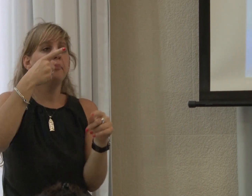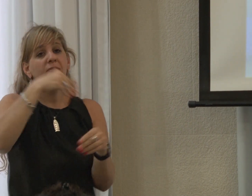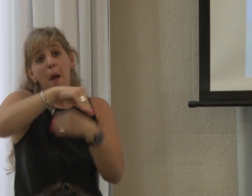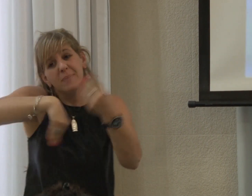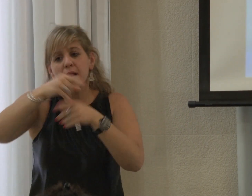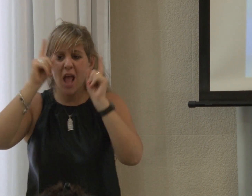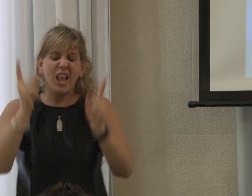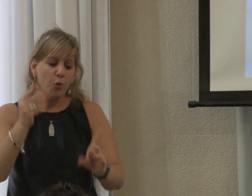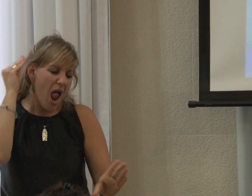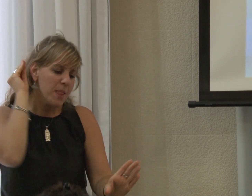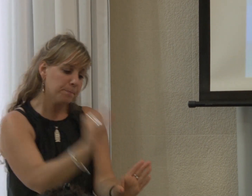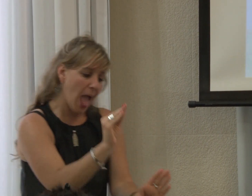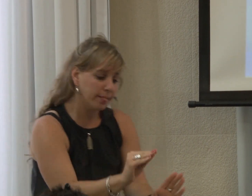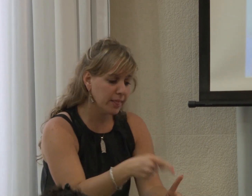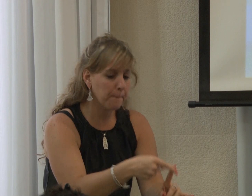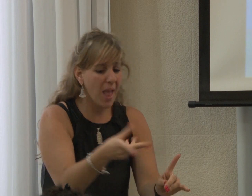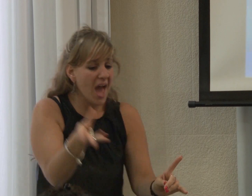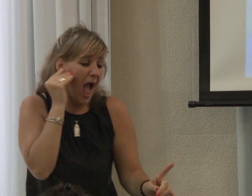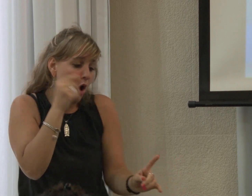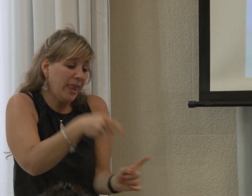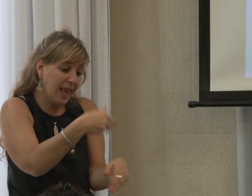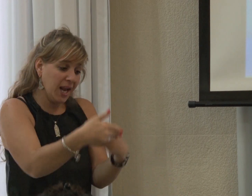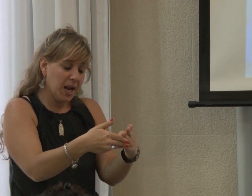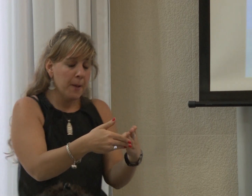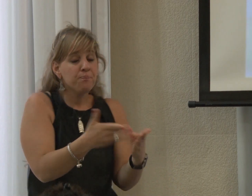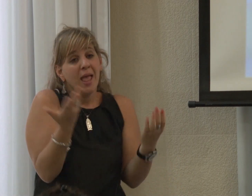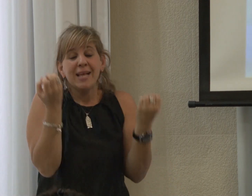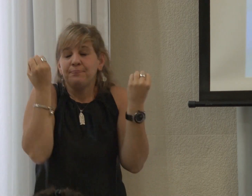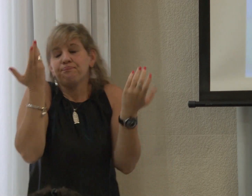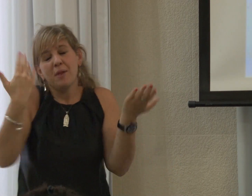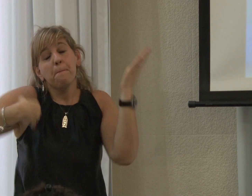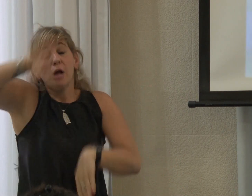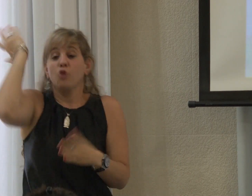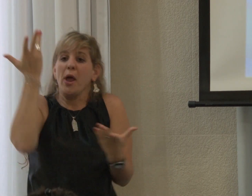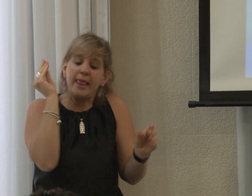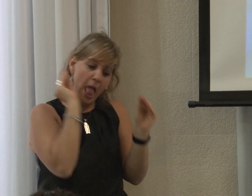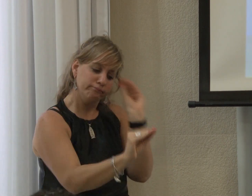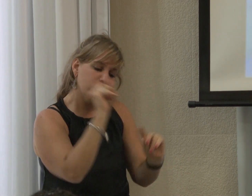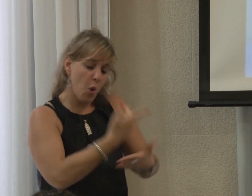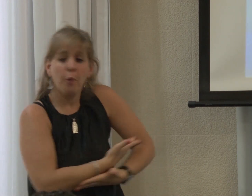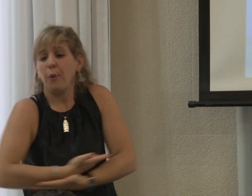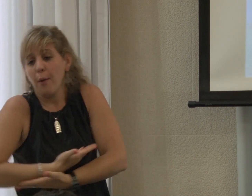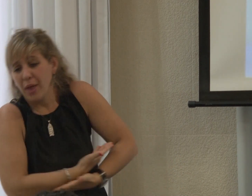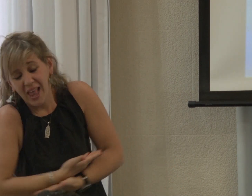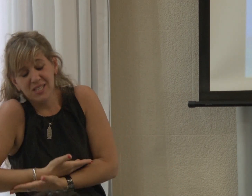lengua. Y este acuerdo fue durante muchos años.